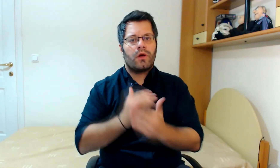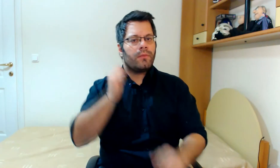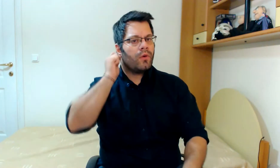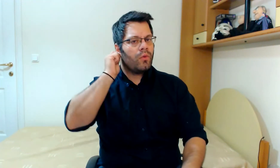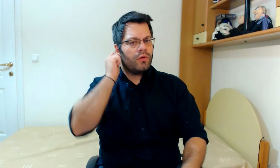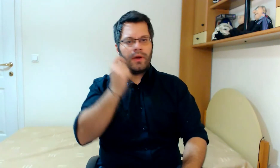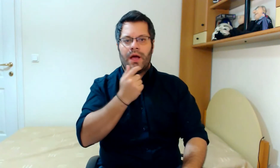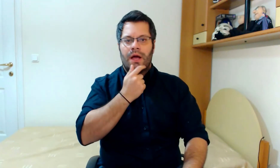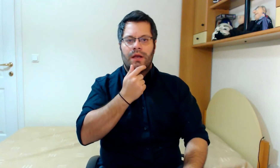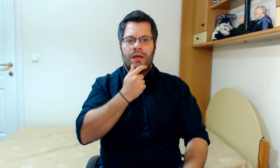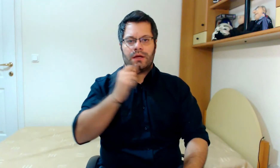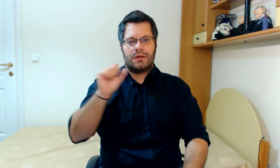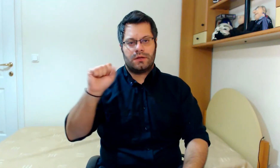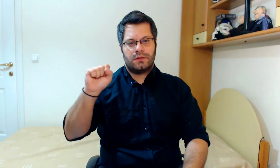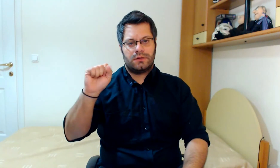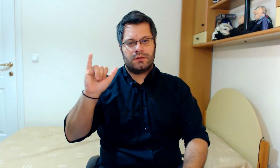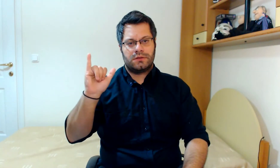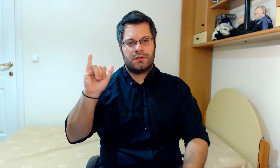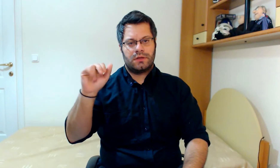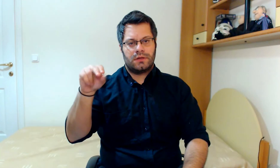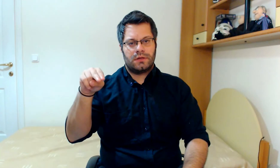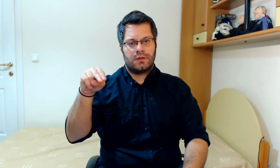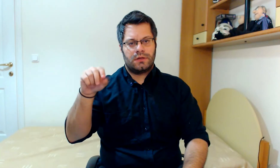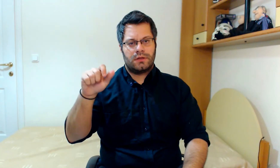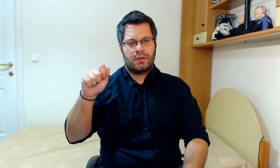Και με το πρόγραμμα Synapse